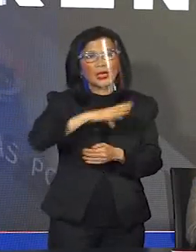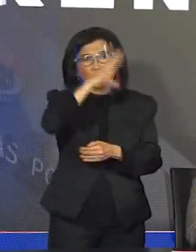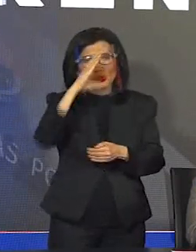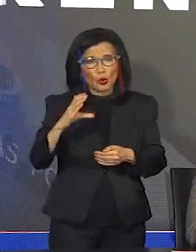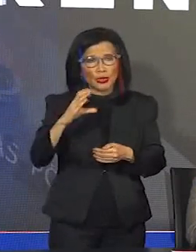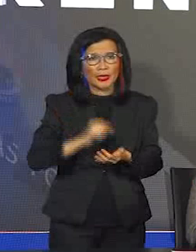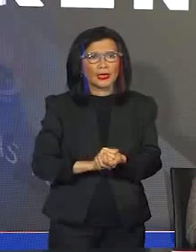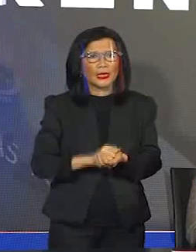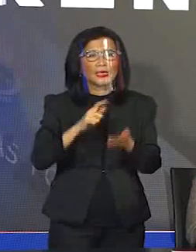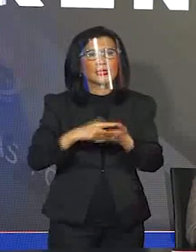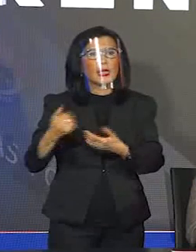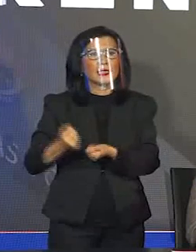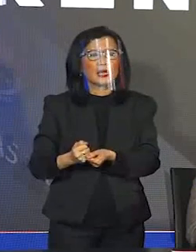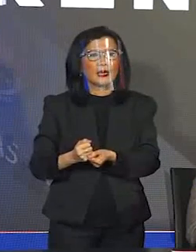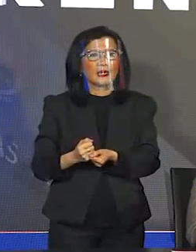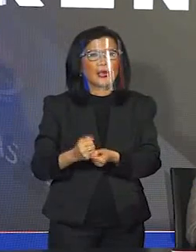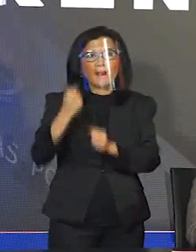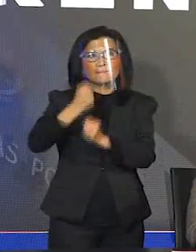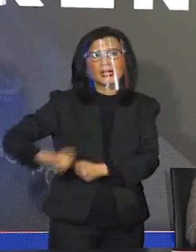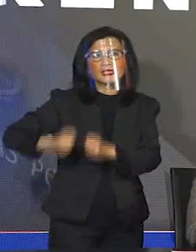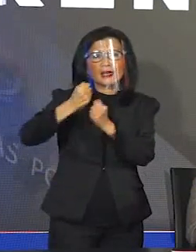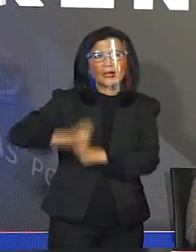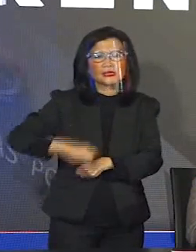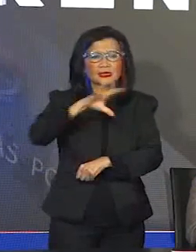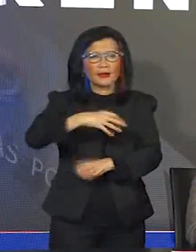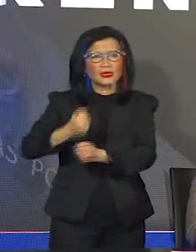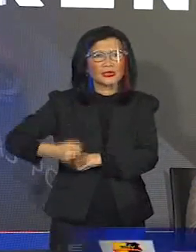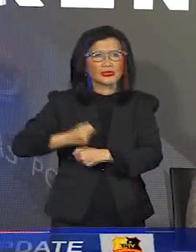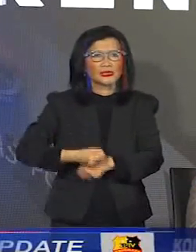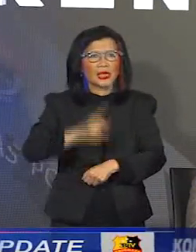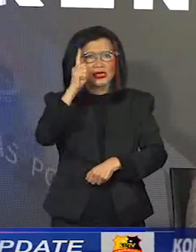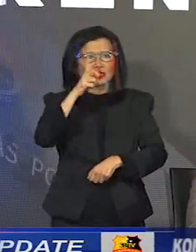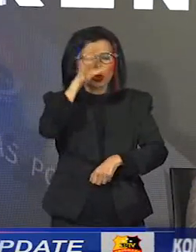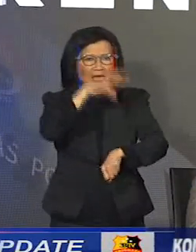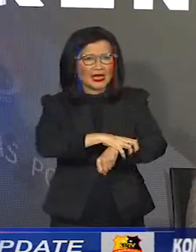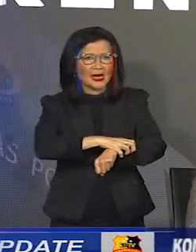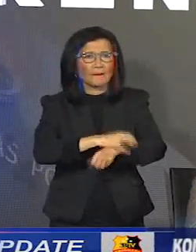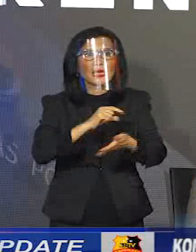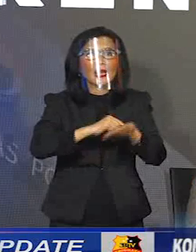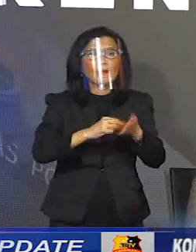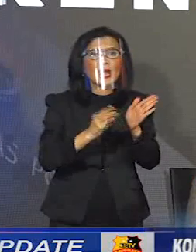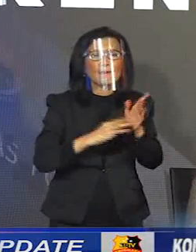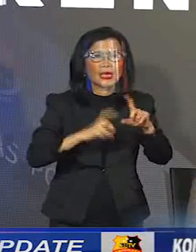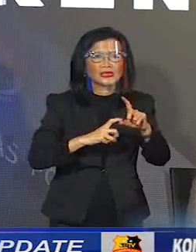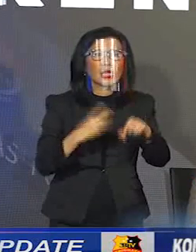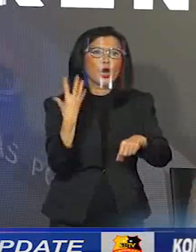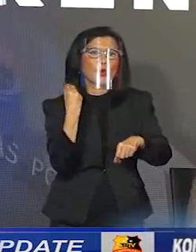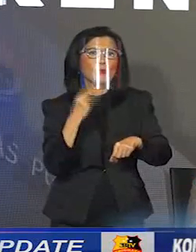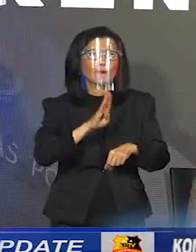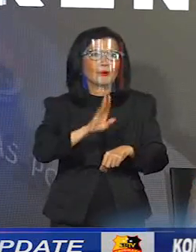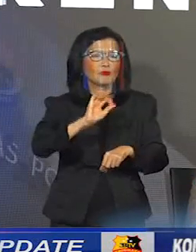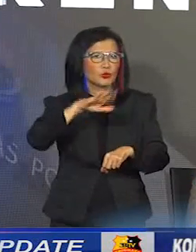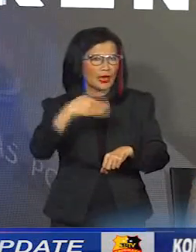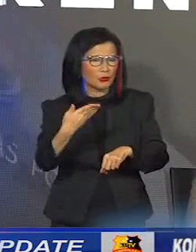di daerah Banjarmasin telah ditangkap seorang pelaku atas nama MS usia 40